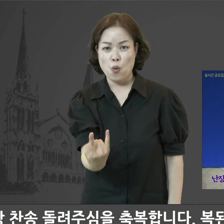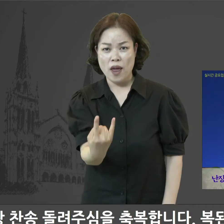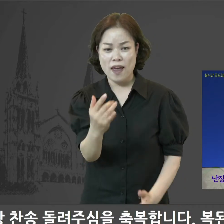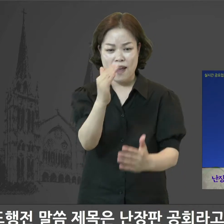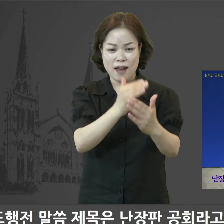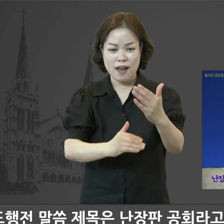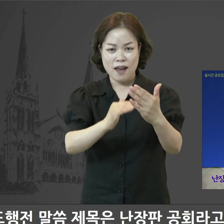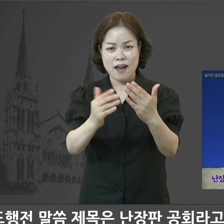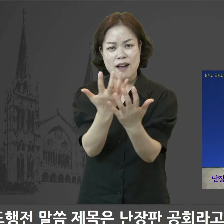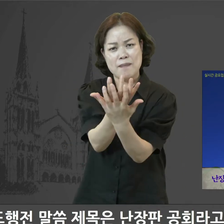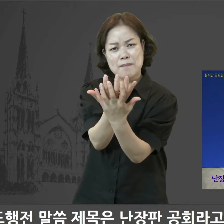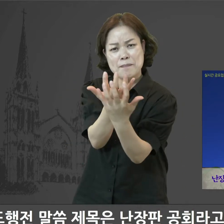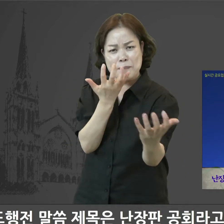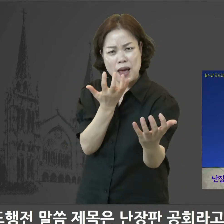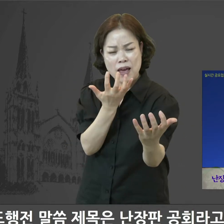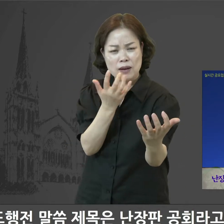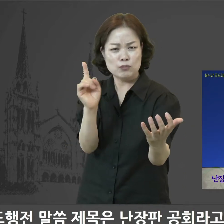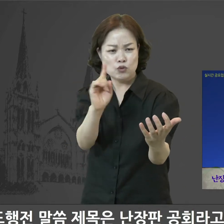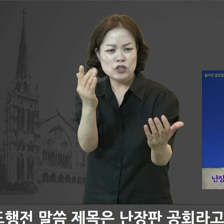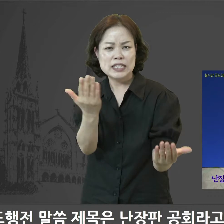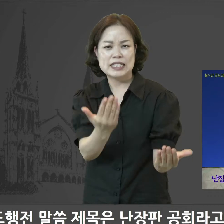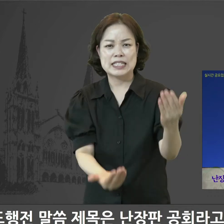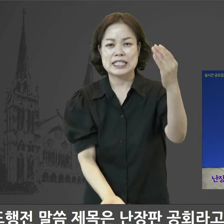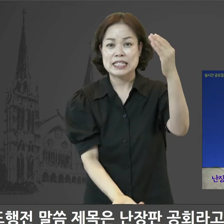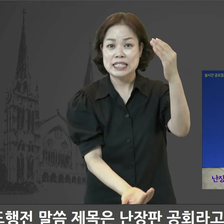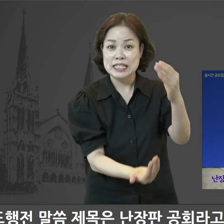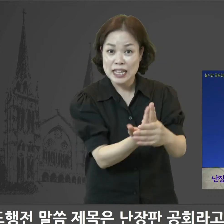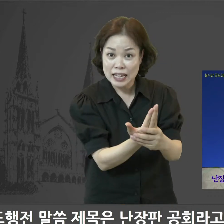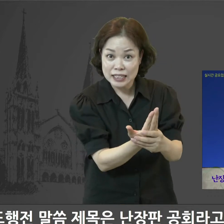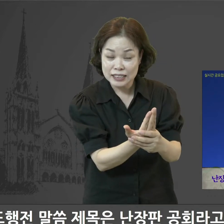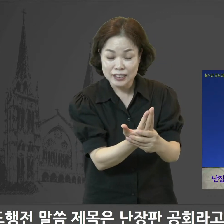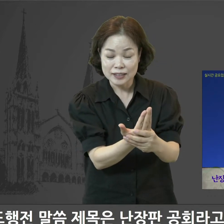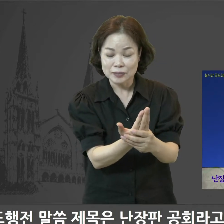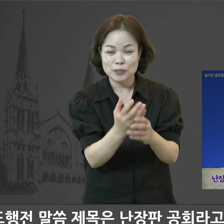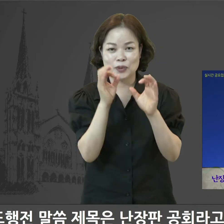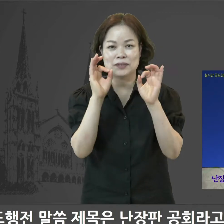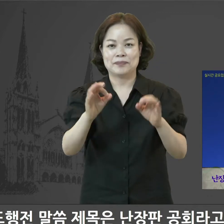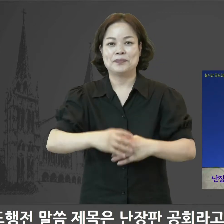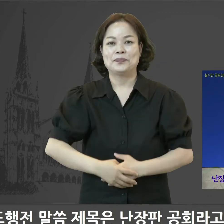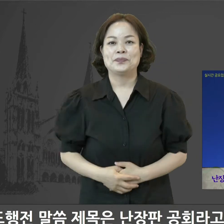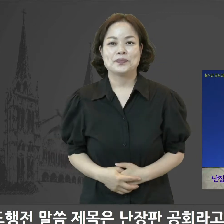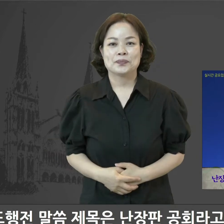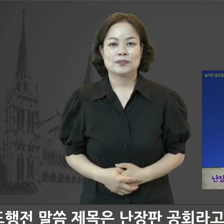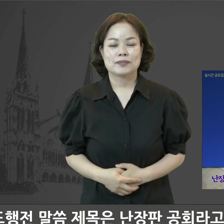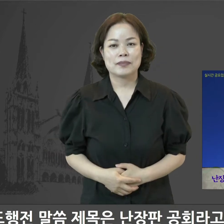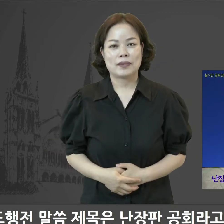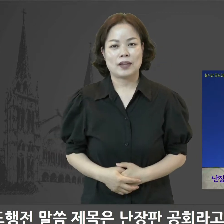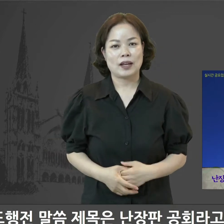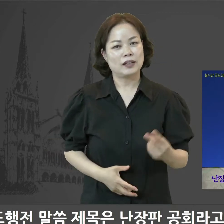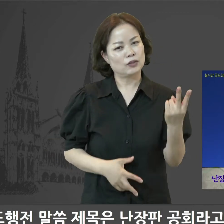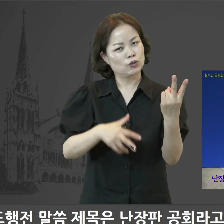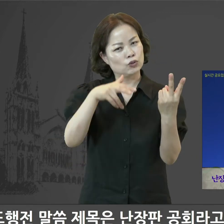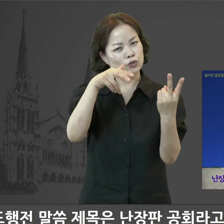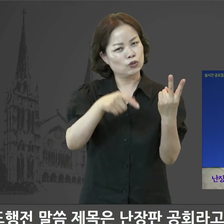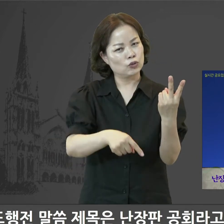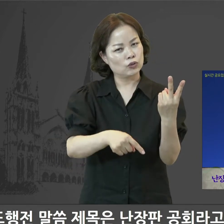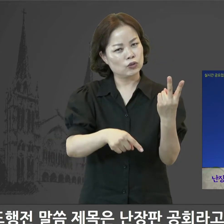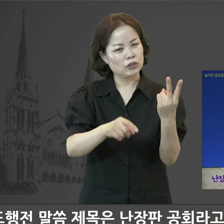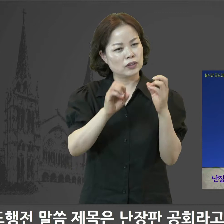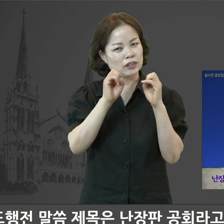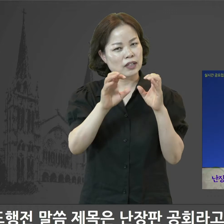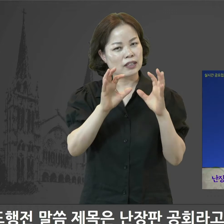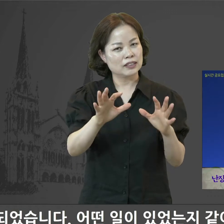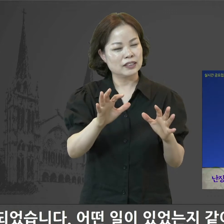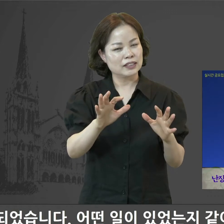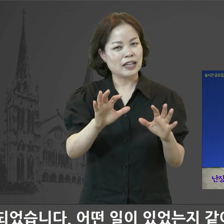됐습니다. 어떤 일이 있었는지 같이 살펴보겠습니다. 한 2주 제가 말씀을 안 전해서